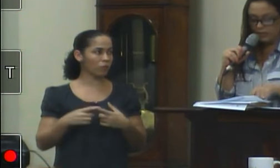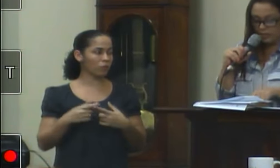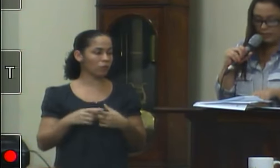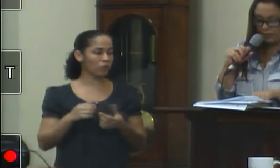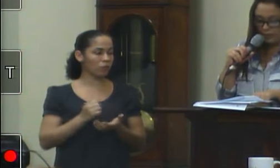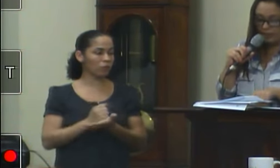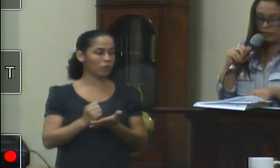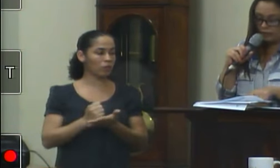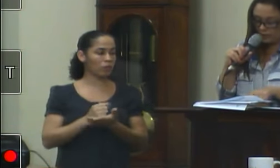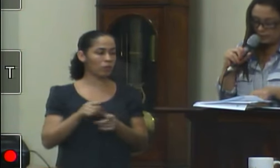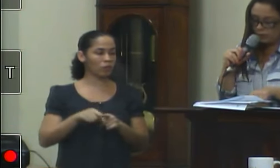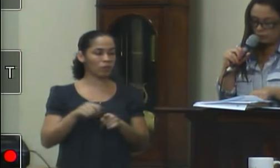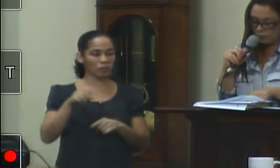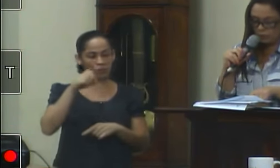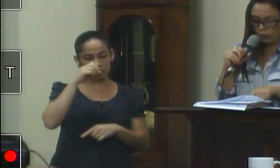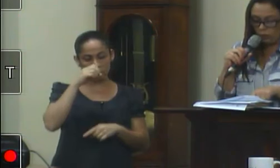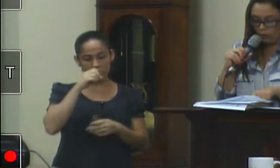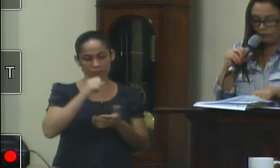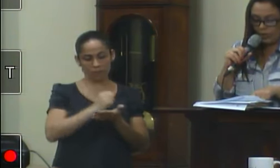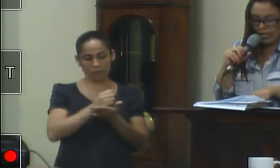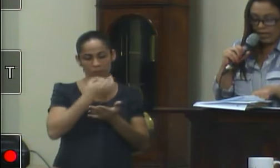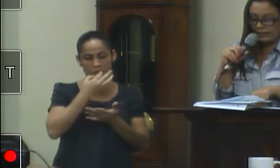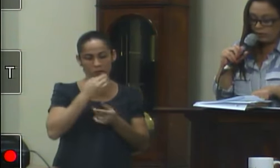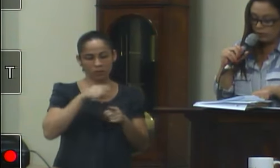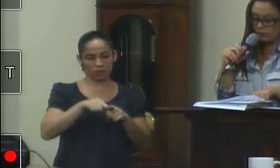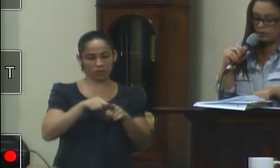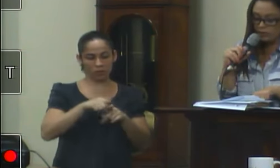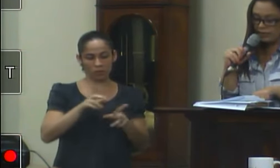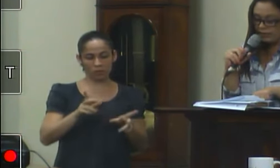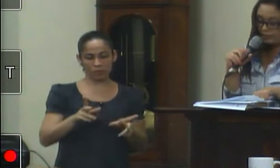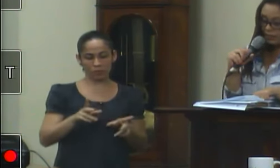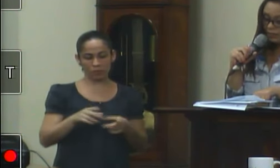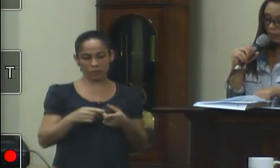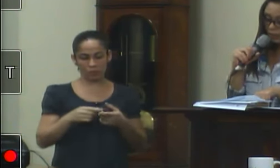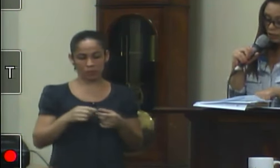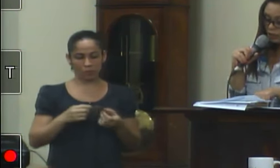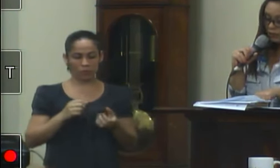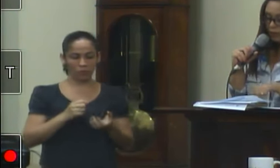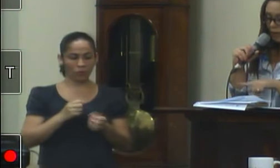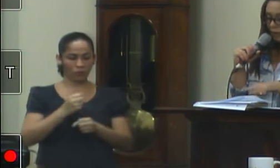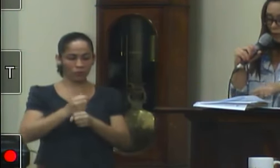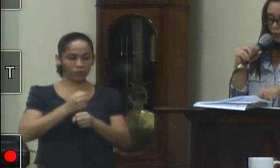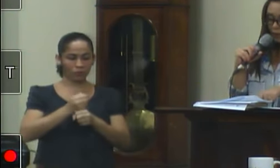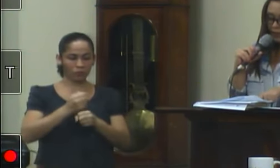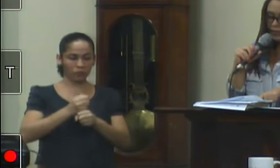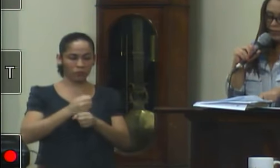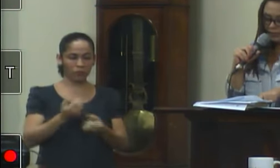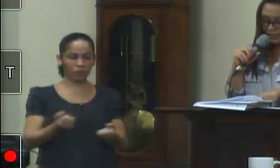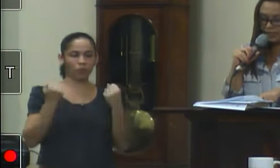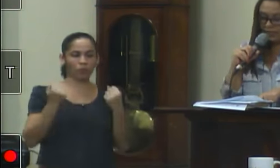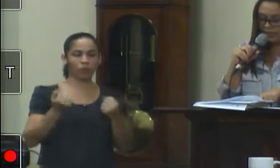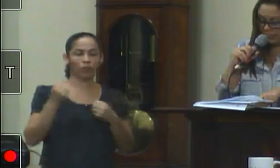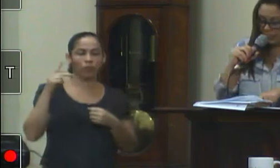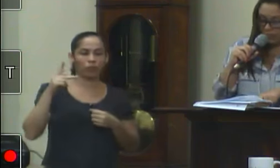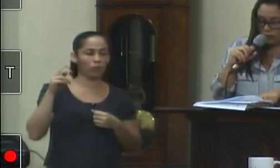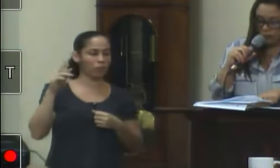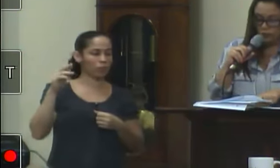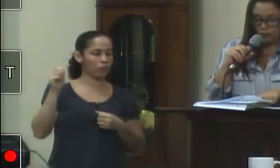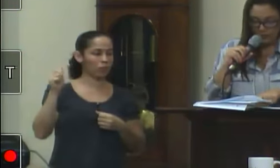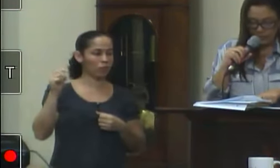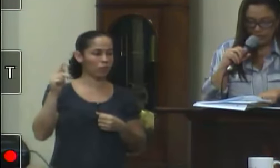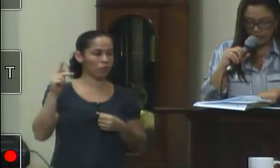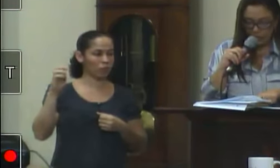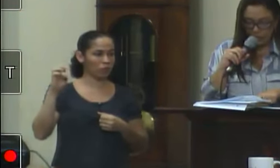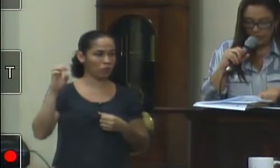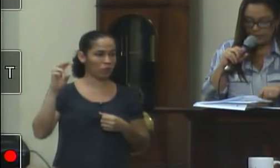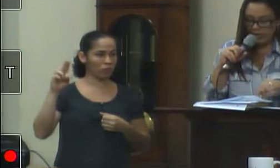na assistência farmacêutica, 5 de outubro. Da construção da Academia de Saúde Papeuna, vai ser dia 17 de outubro,